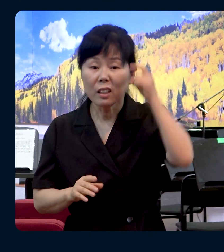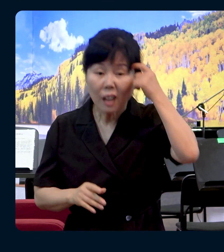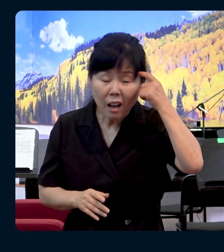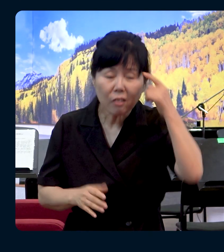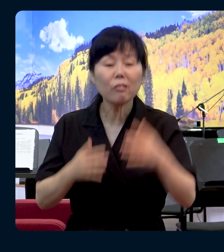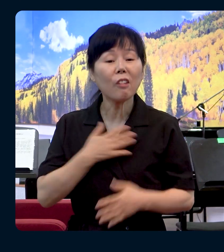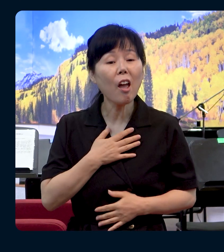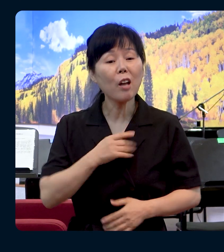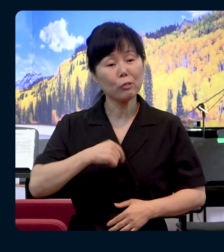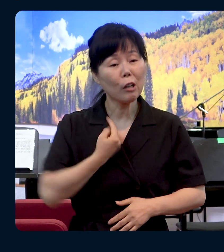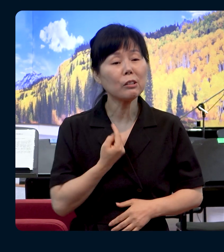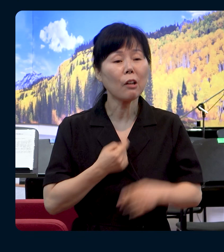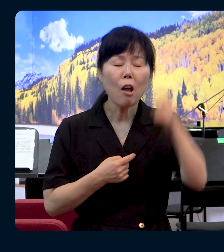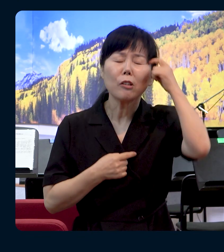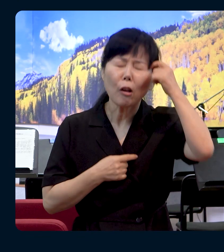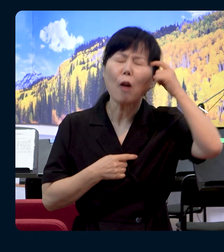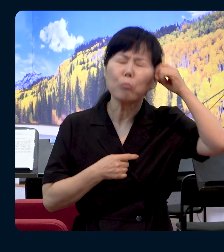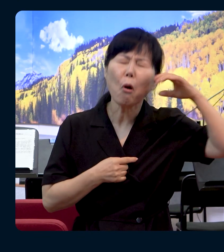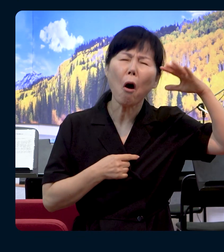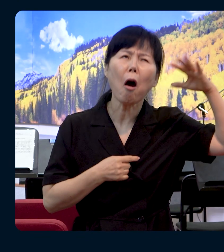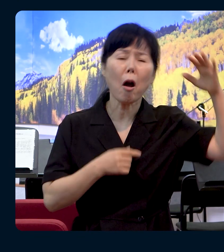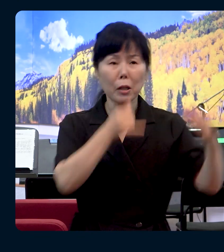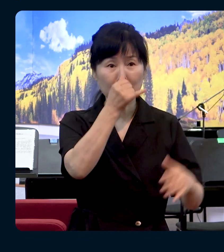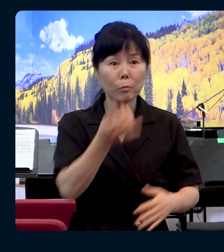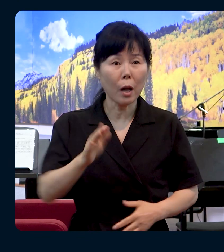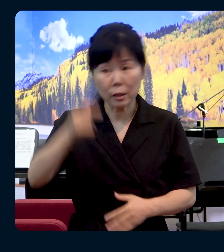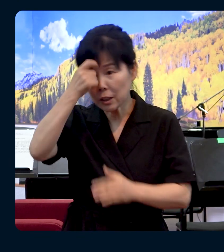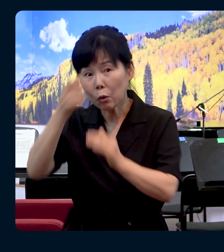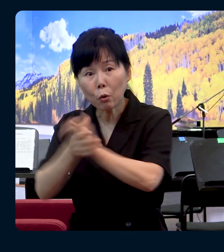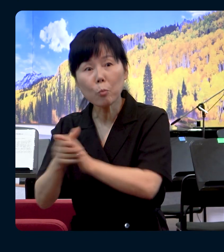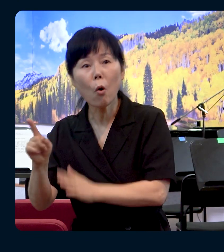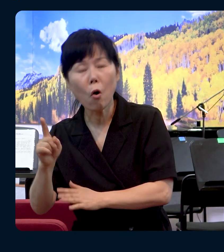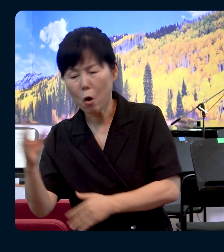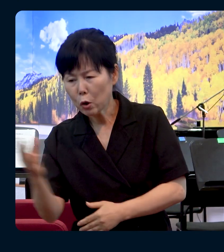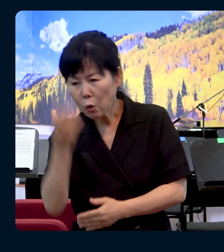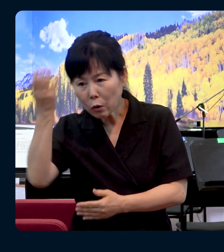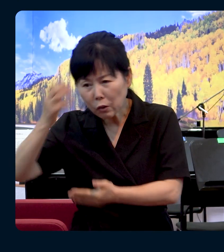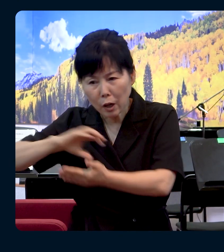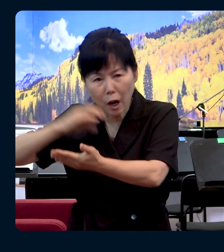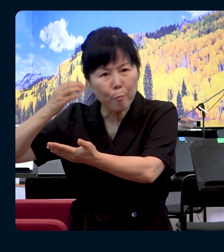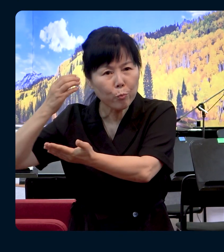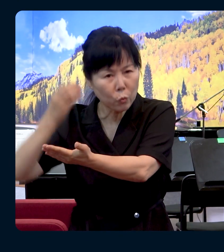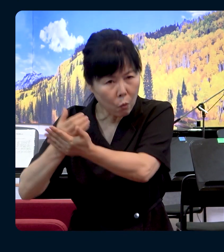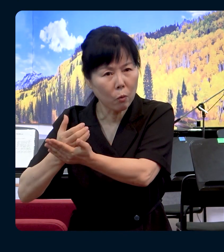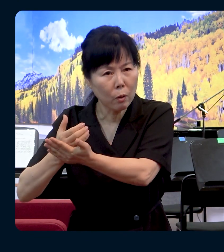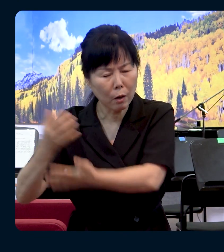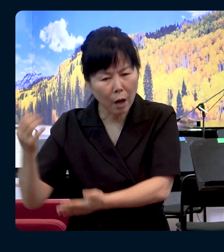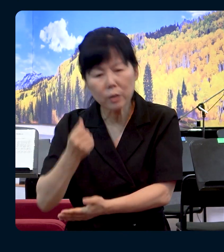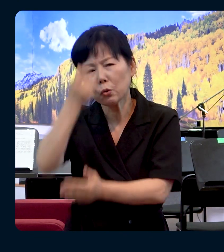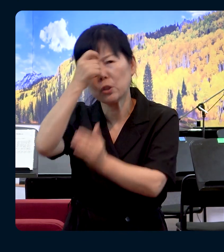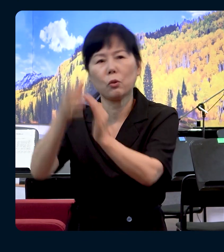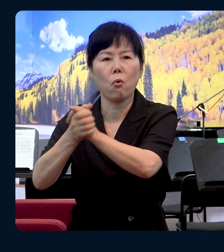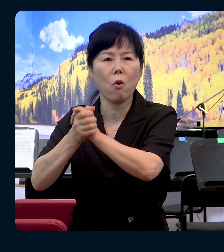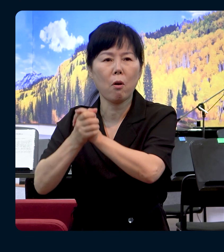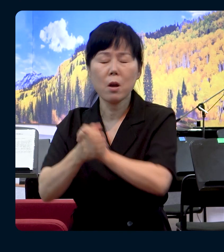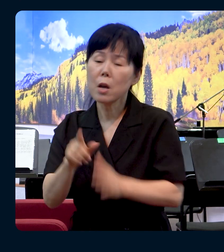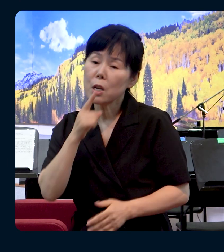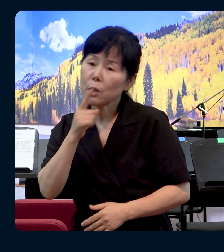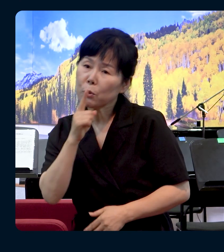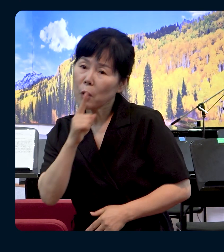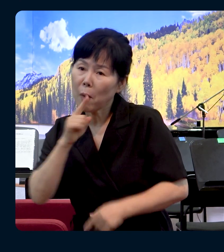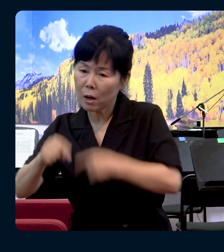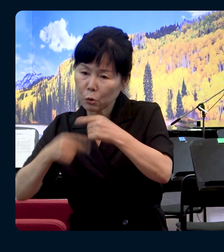내가 막 내 생각대로 표현하는 것이라고 한다면요, 기도는요 성령의 감동으로 결단하고 이 입술의 권세를 사용하는